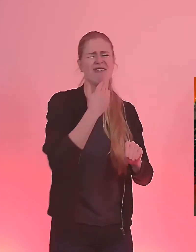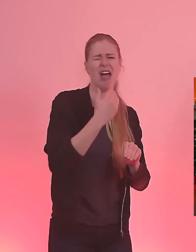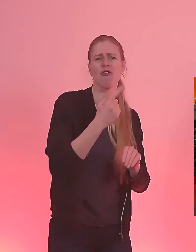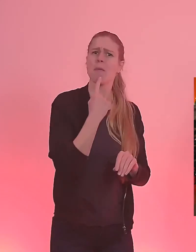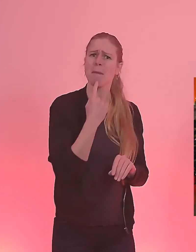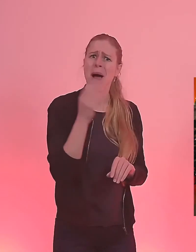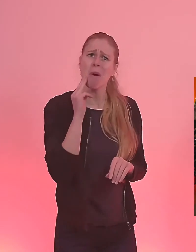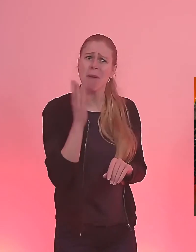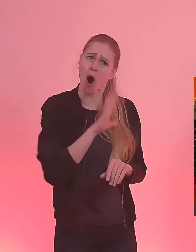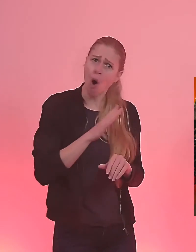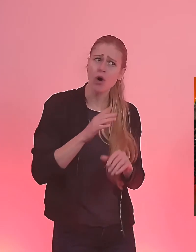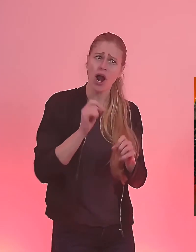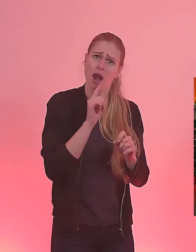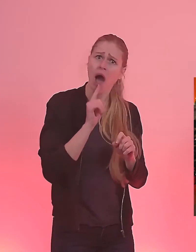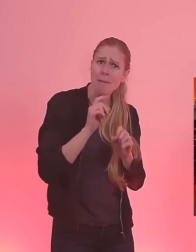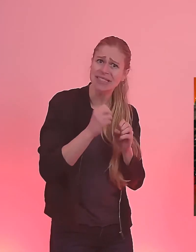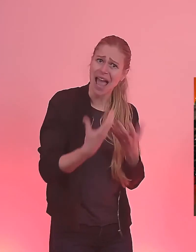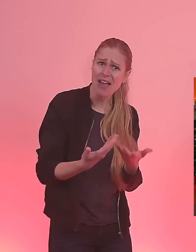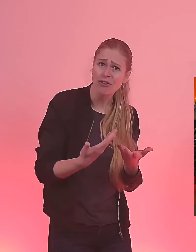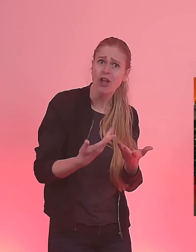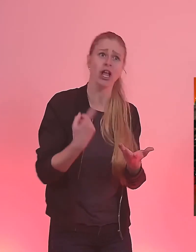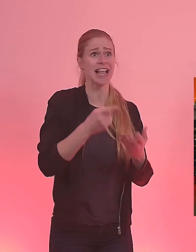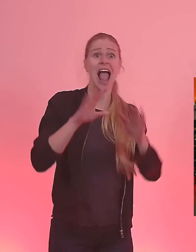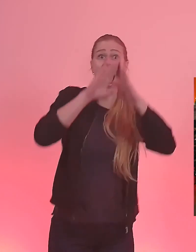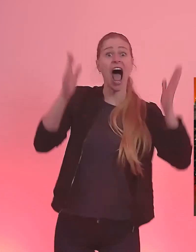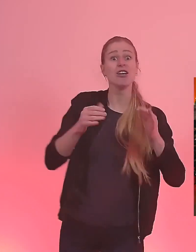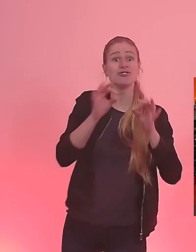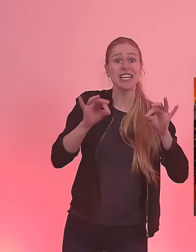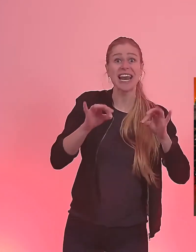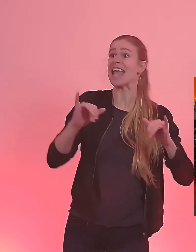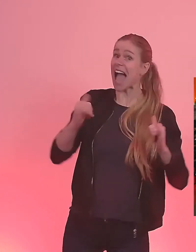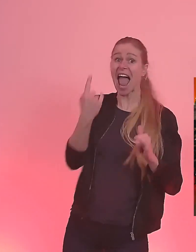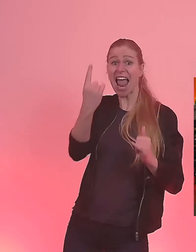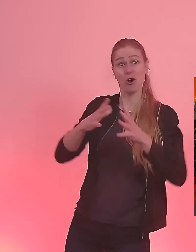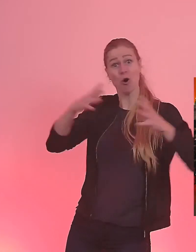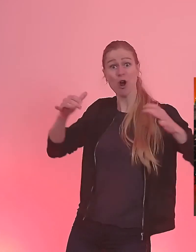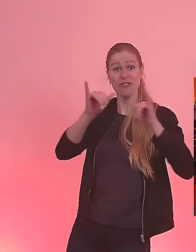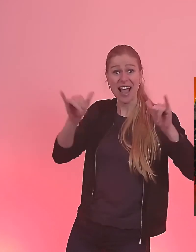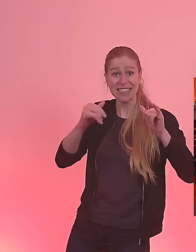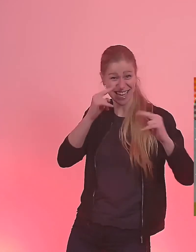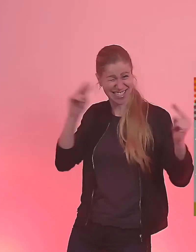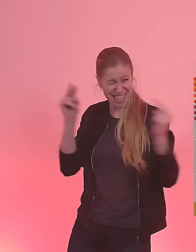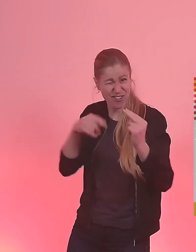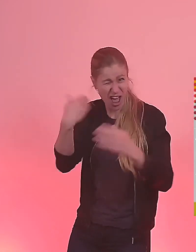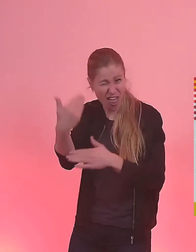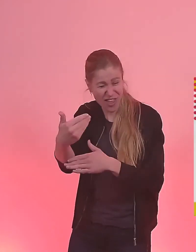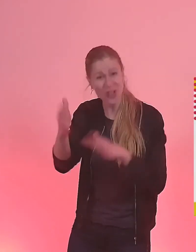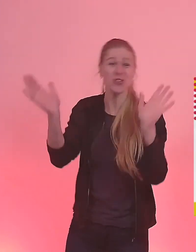lampjes heeft. Dan moet je je huis versieren. 1 groot feest maken we ervan. Zien we je dan? Doei!